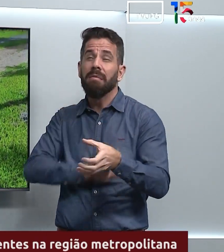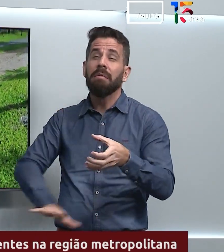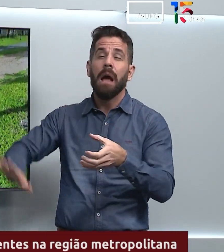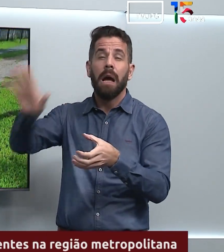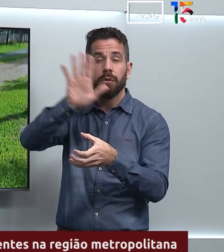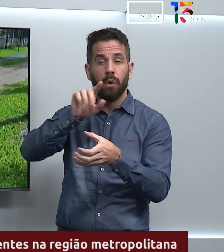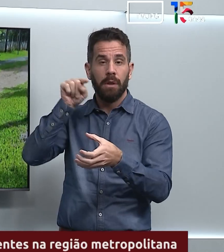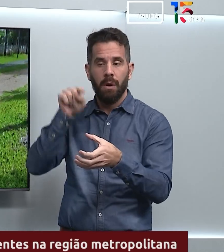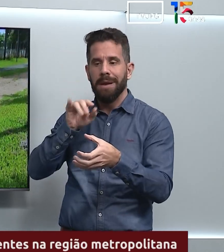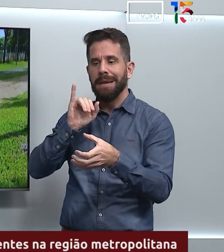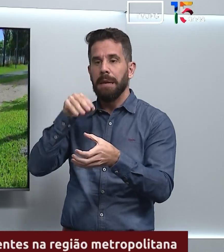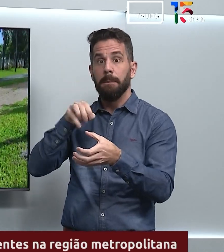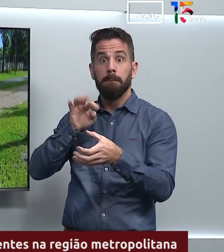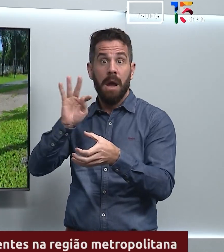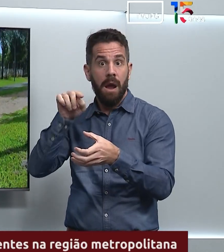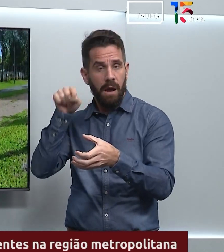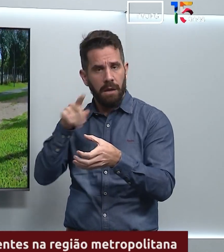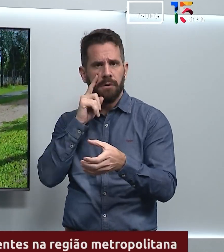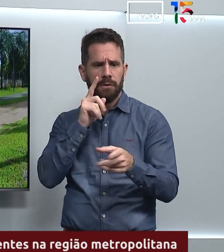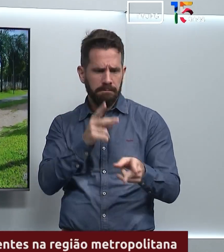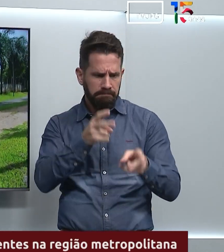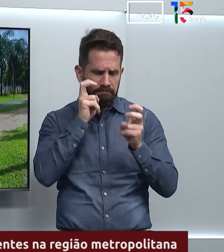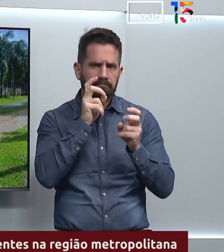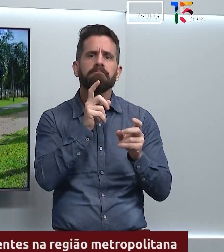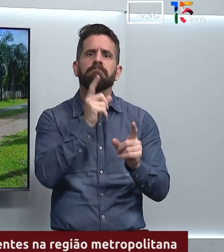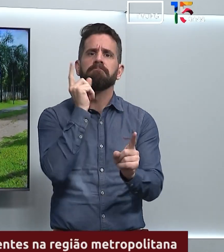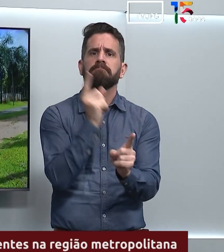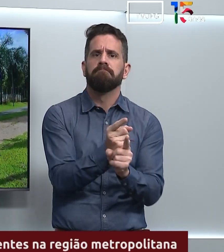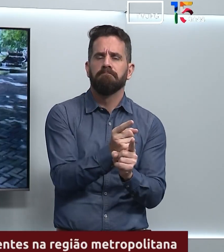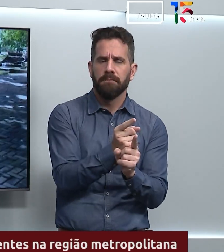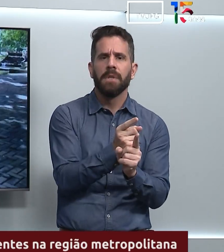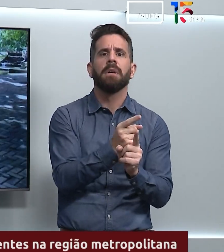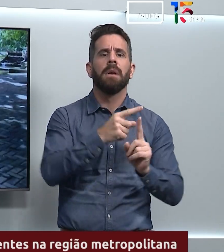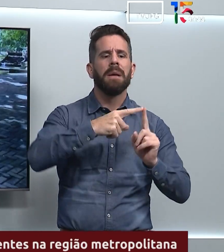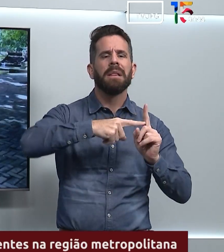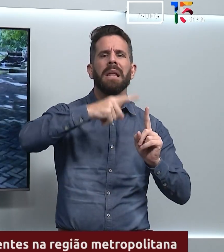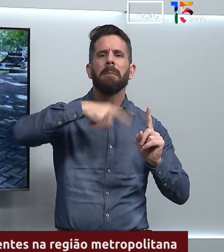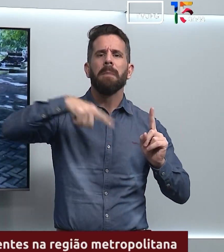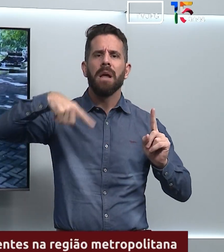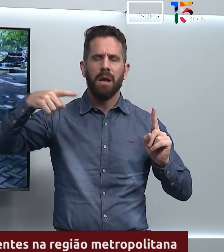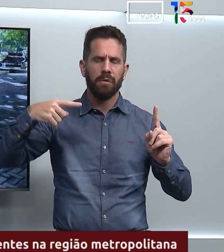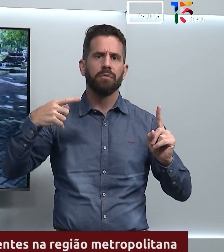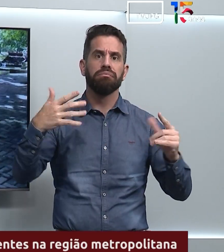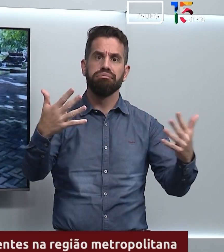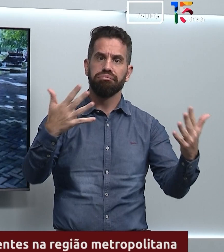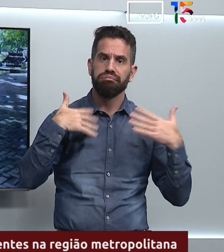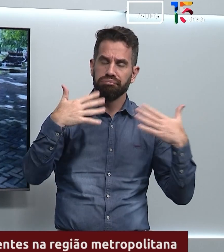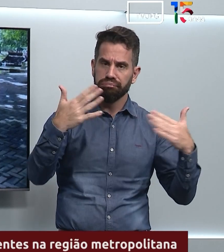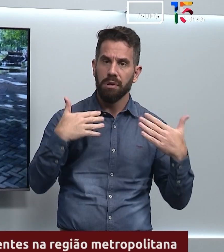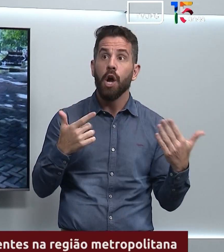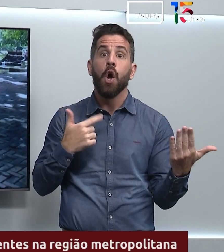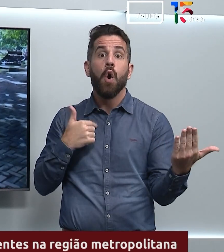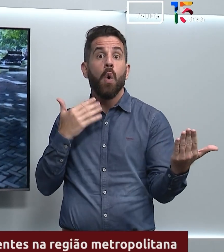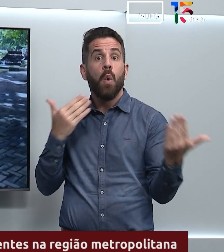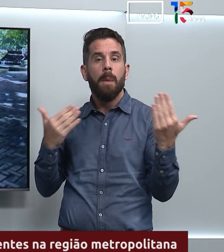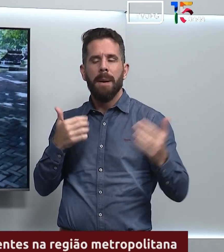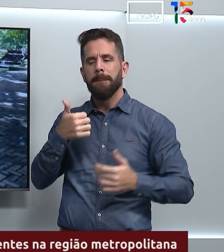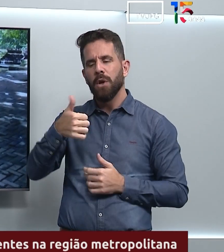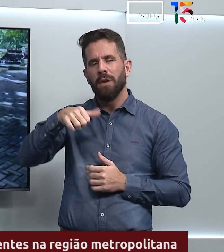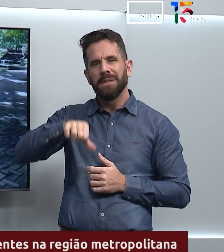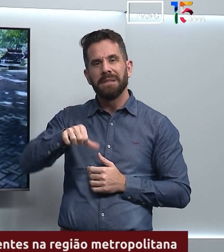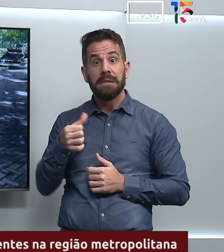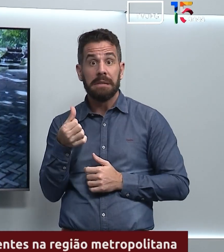INMET registrou um aumento da temperatura média anual em relação aos anos de 1962